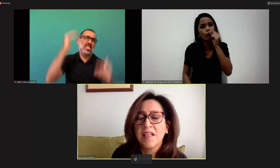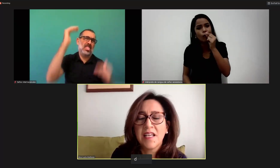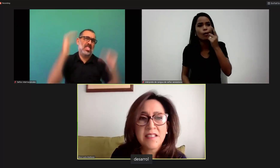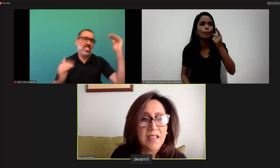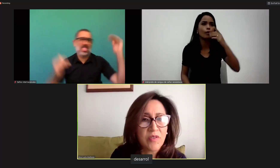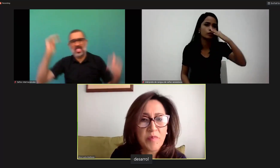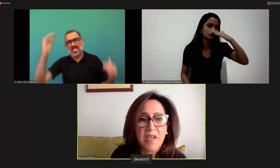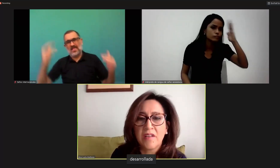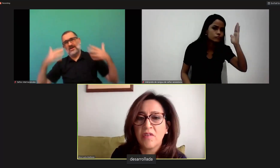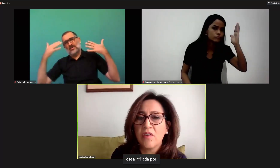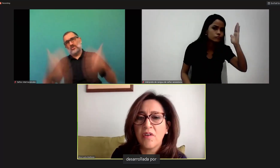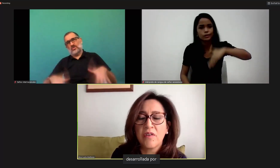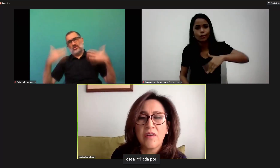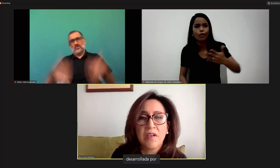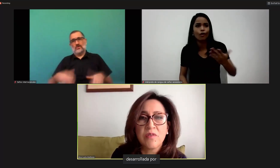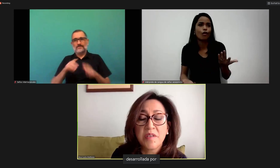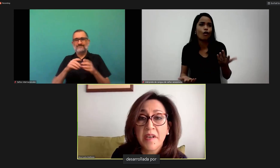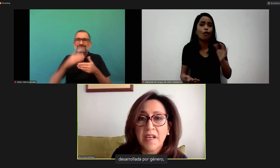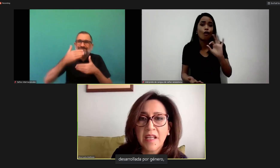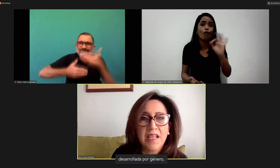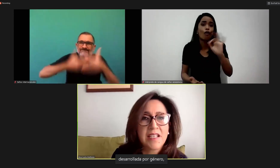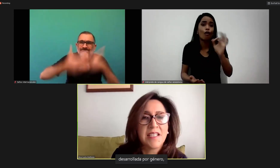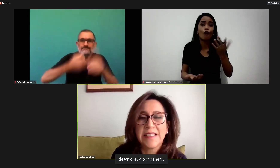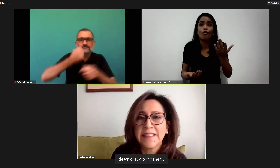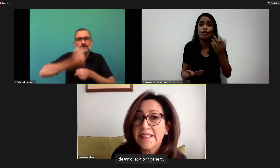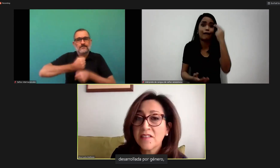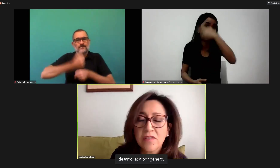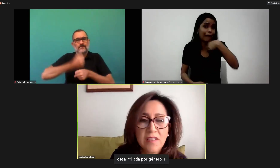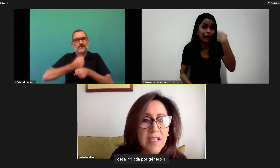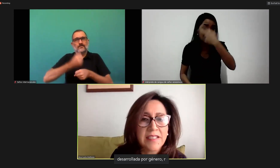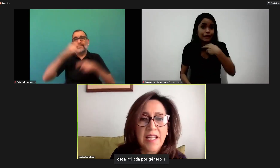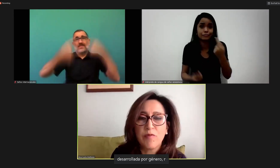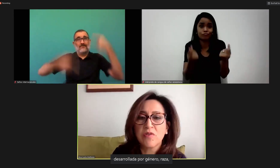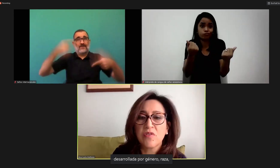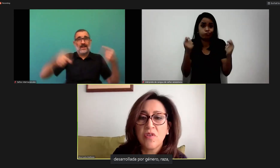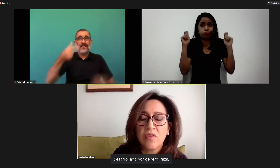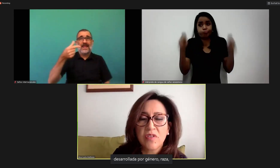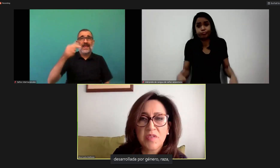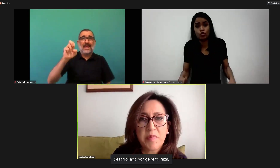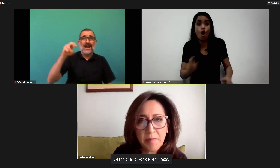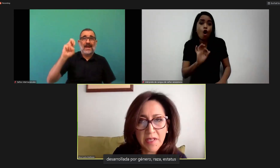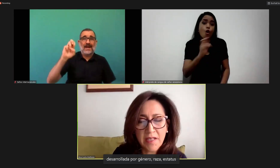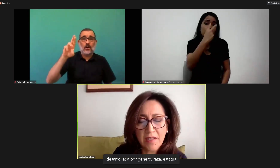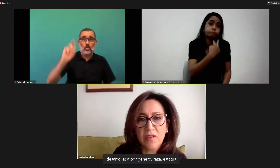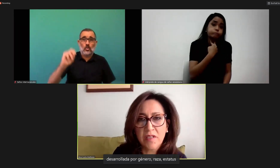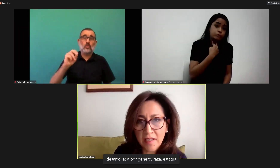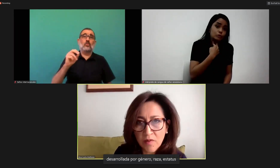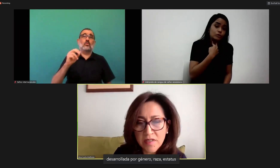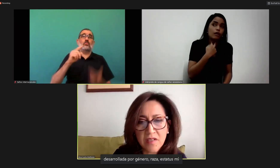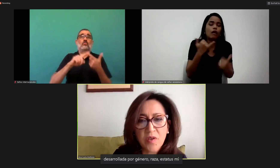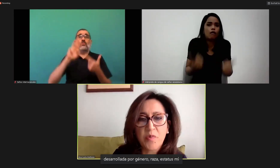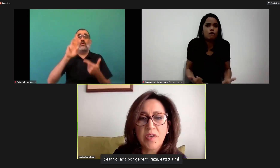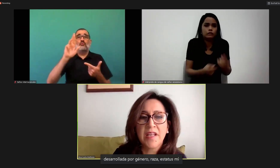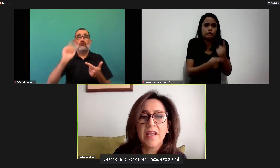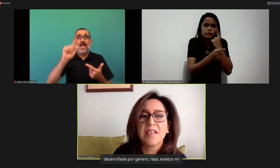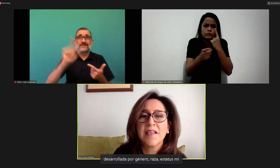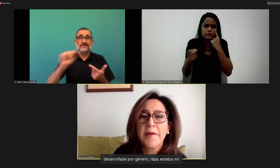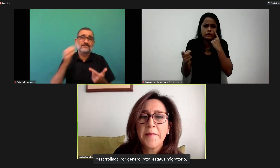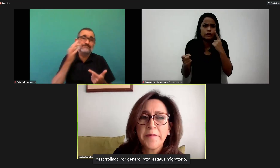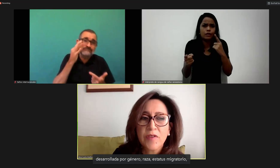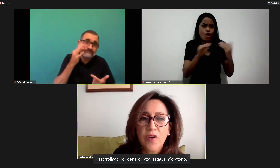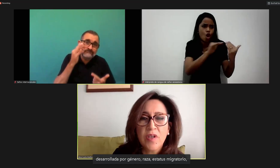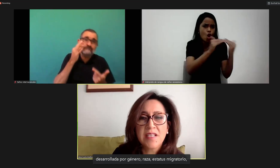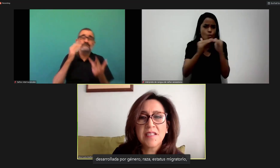raza, estatus migratorio e inclusive riqueza. Estamos nosotros experimentando desde nuestras